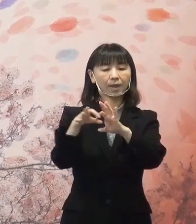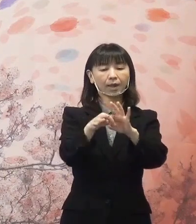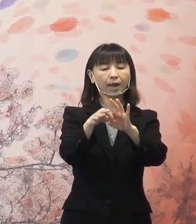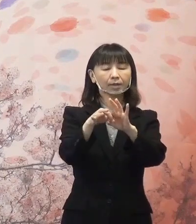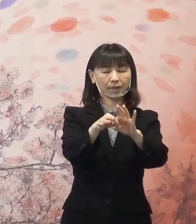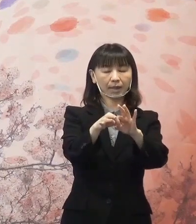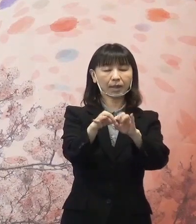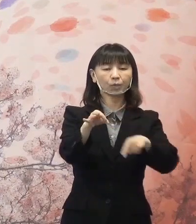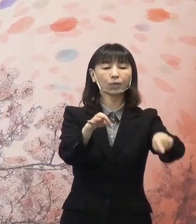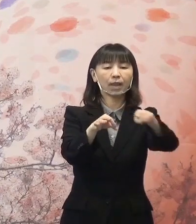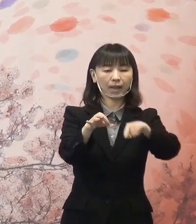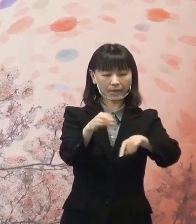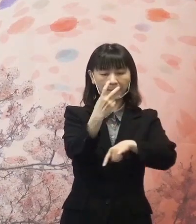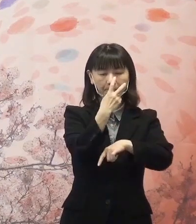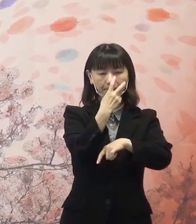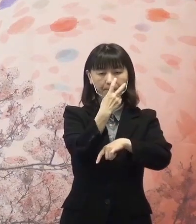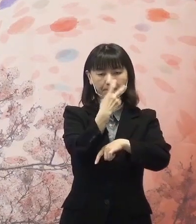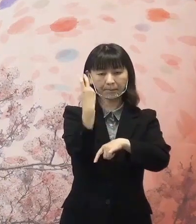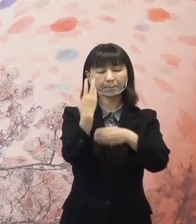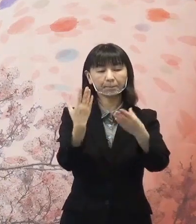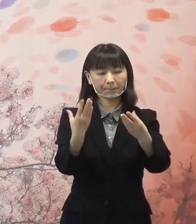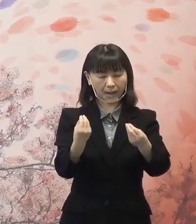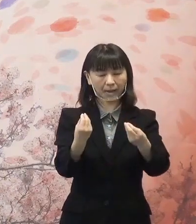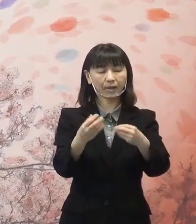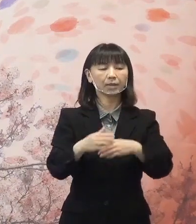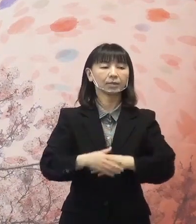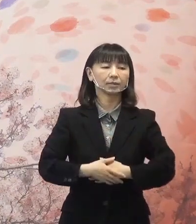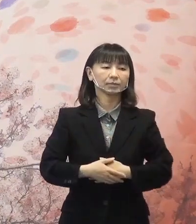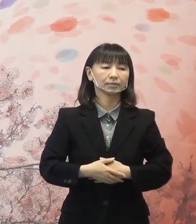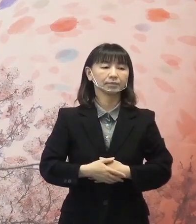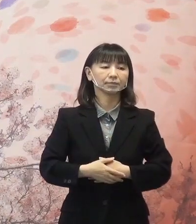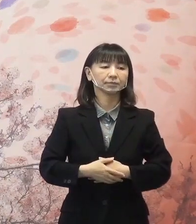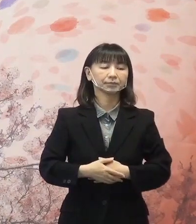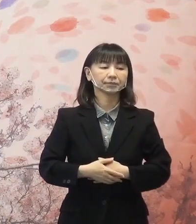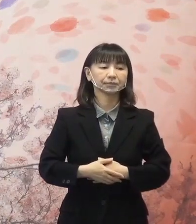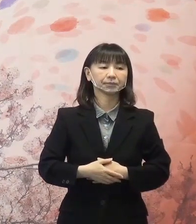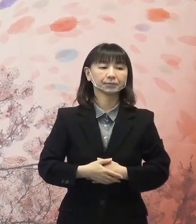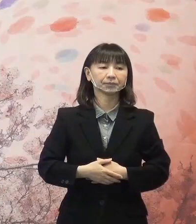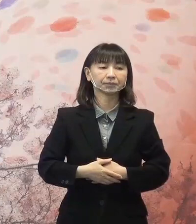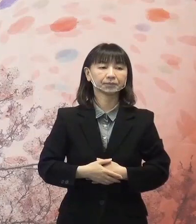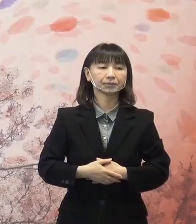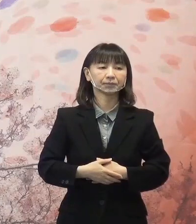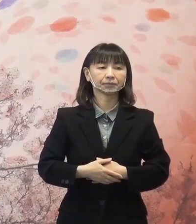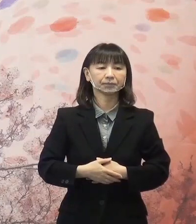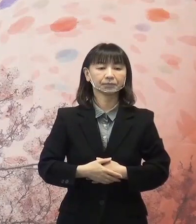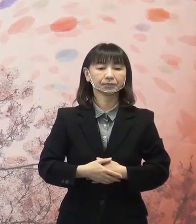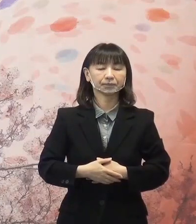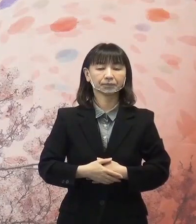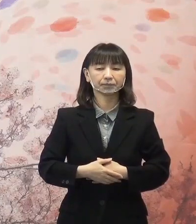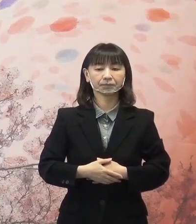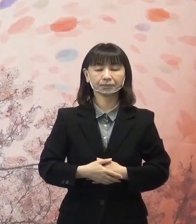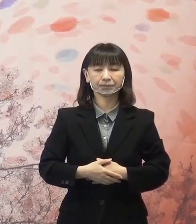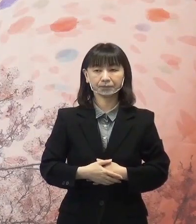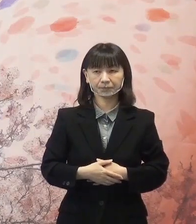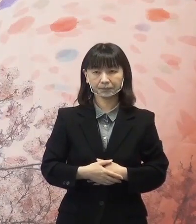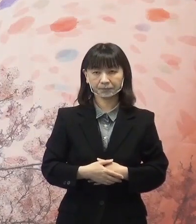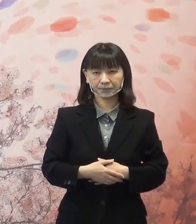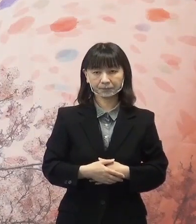発見されておりますので、そのようにご理解いただきたいと思います。 かりました。ありがとうござい